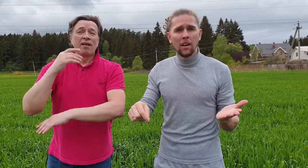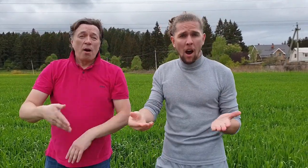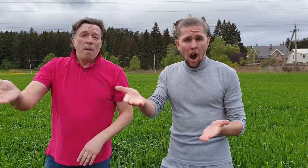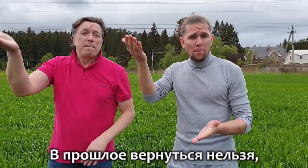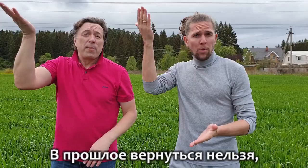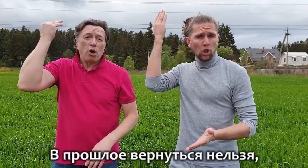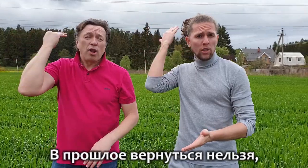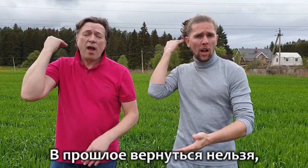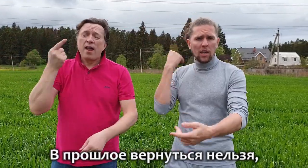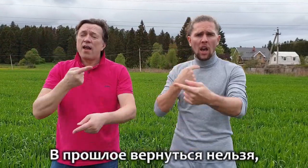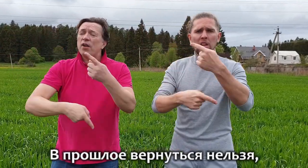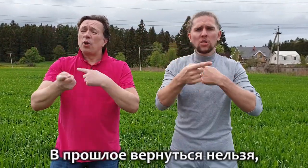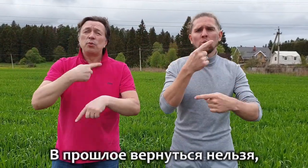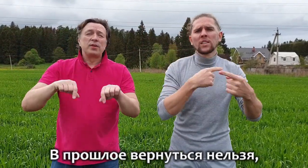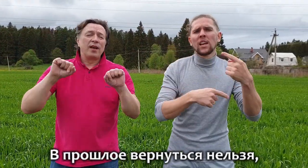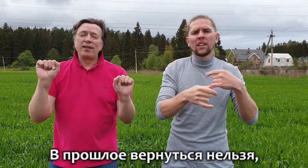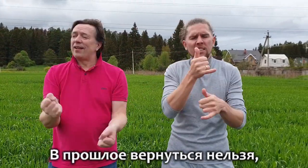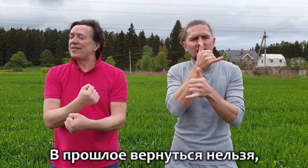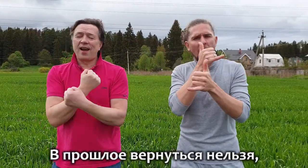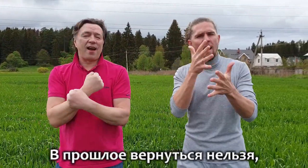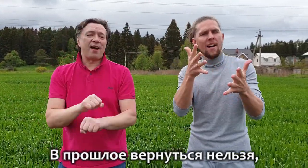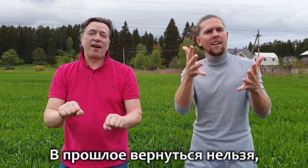В прошлое вернуться нельзя,